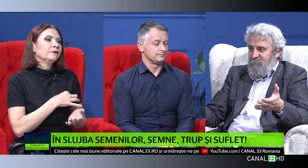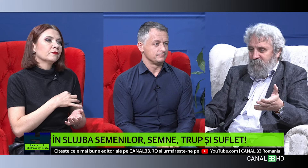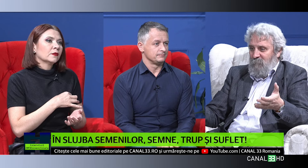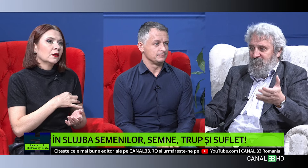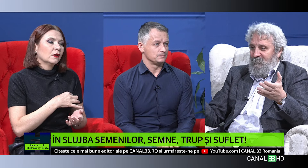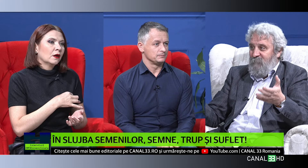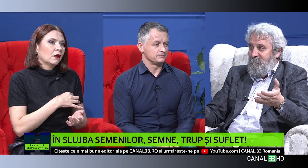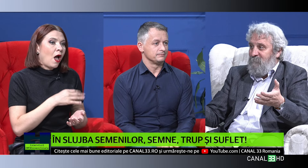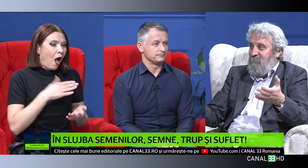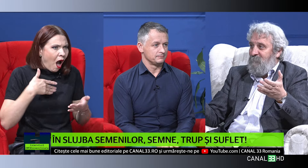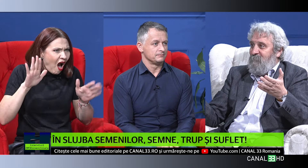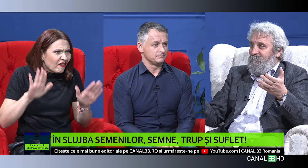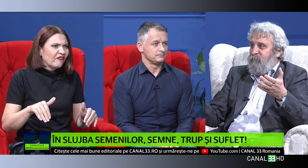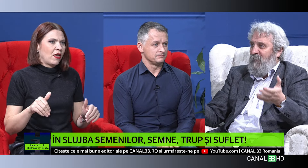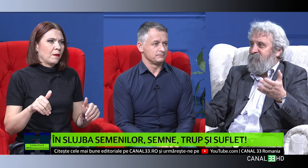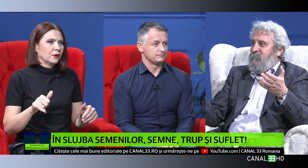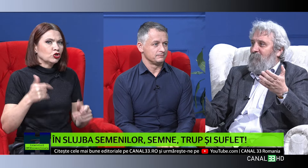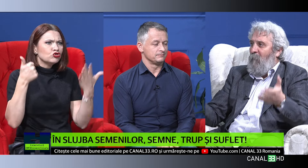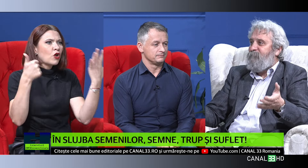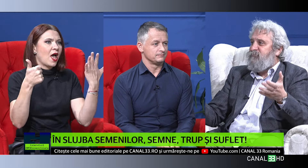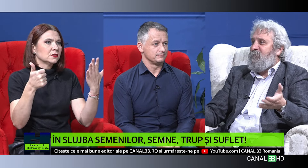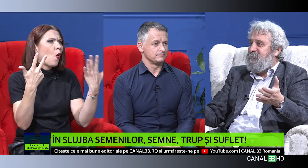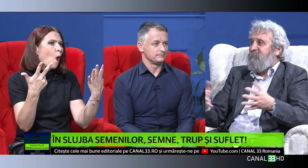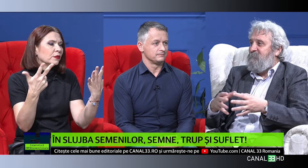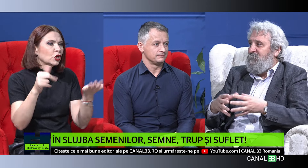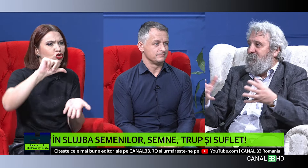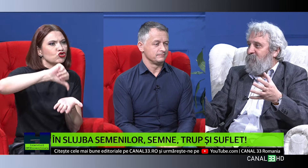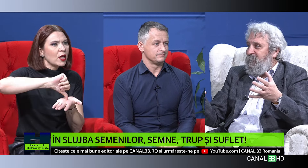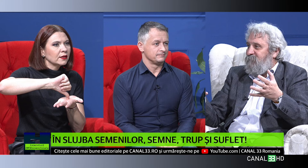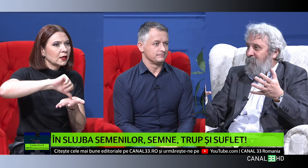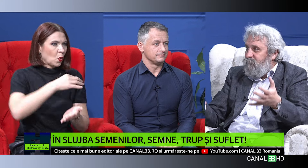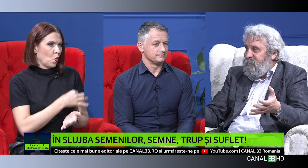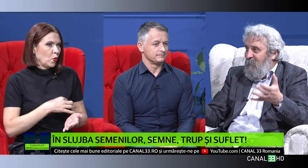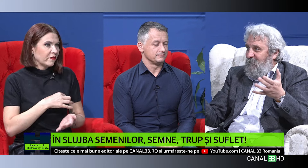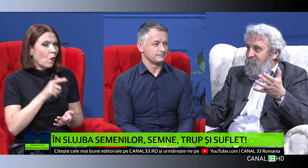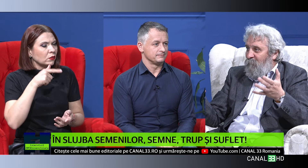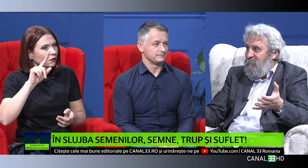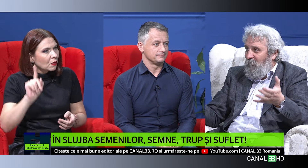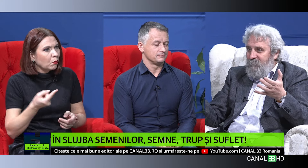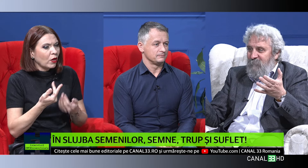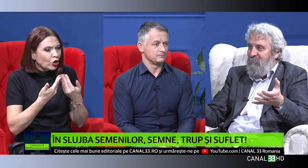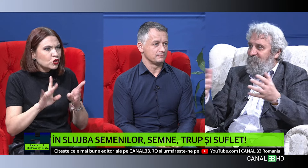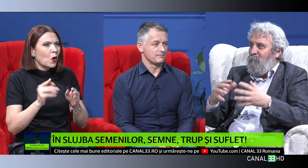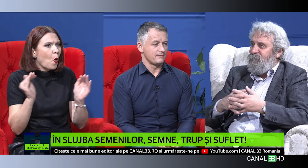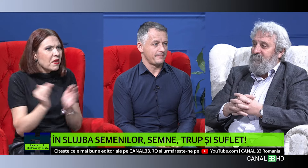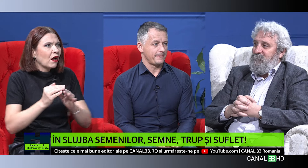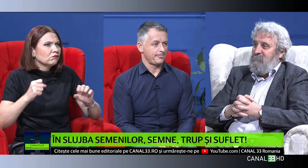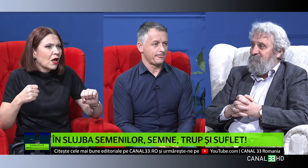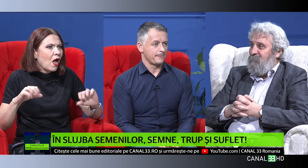slavă Domnului, avem 6-8 centre unde s-ar putea porni o mică revoluție